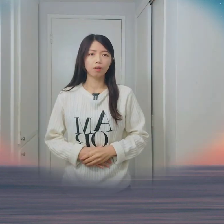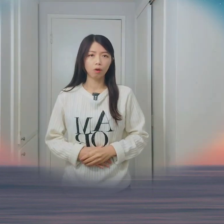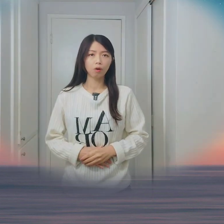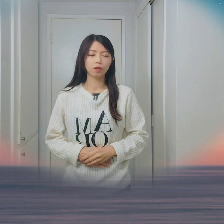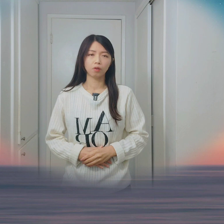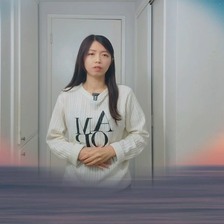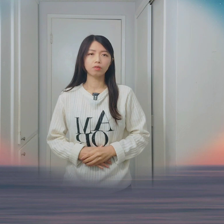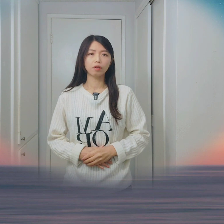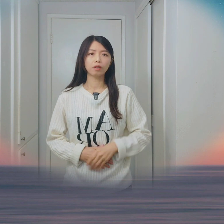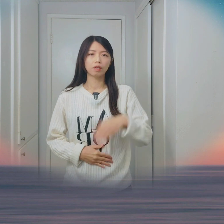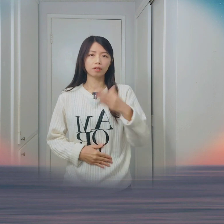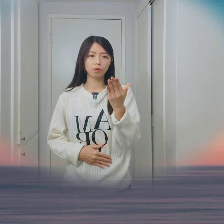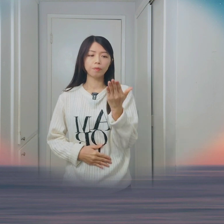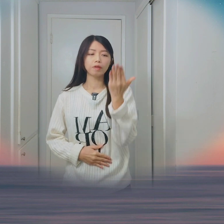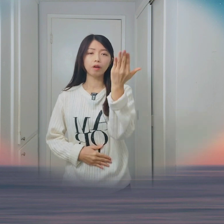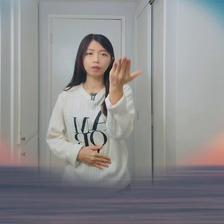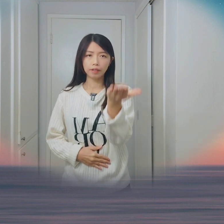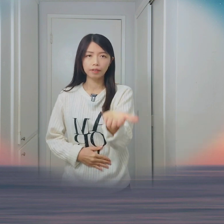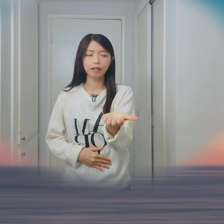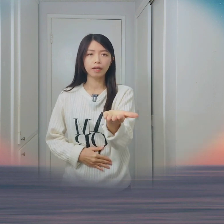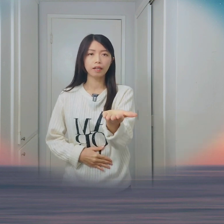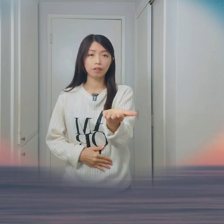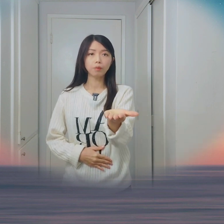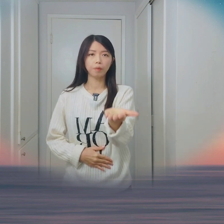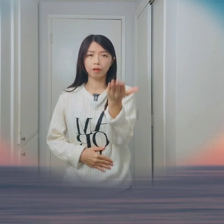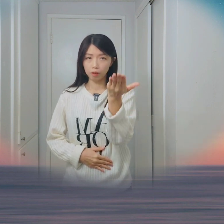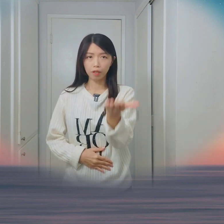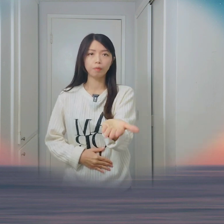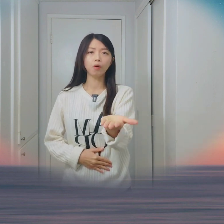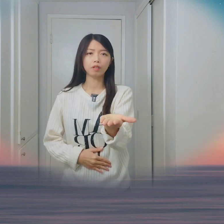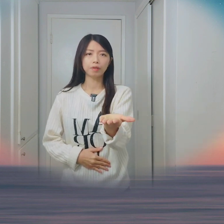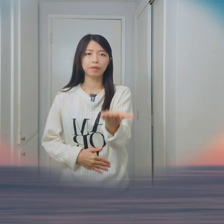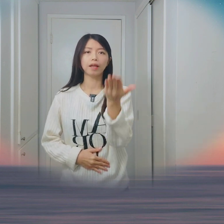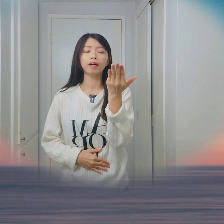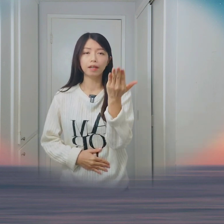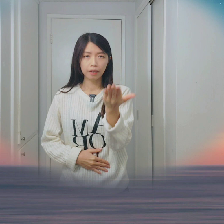당신, 너 이런 뜻의 수어는 손을 펴서 상대를 쳐다보면서